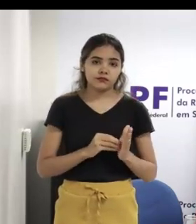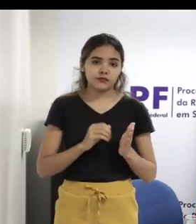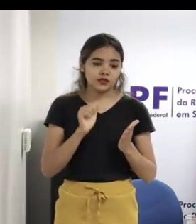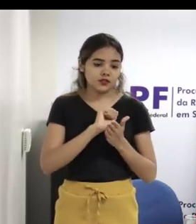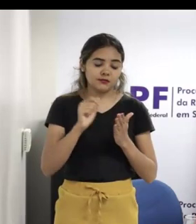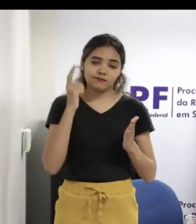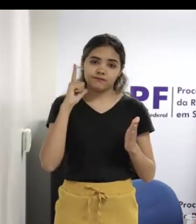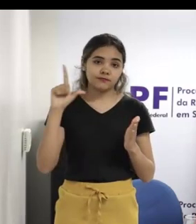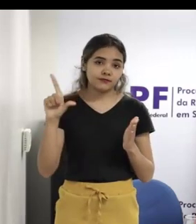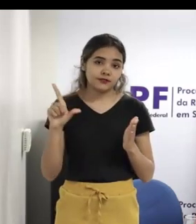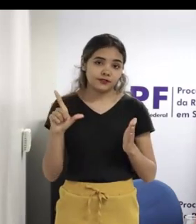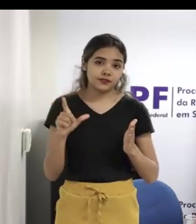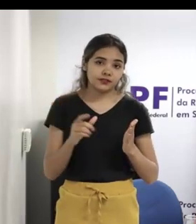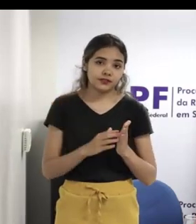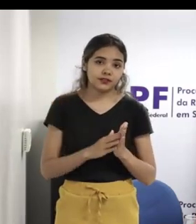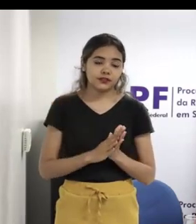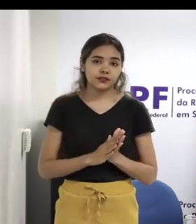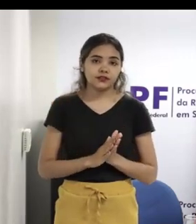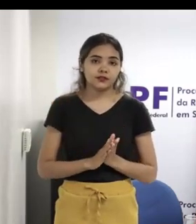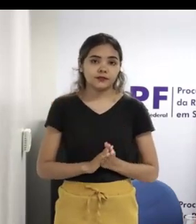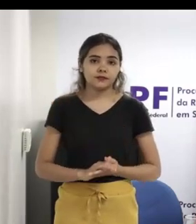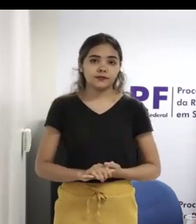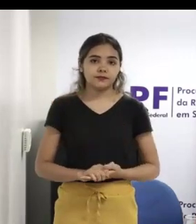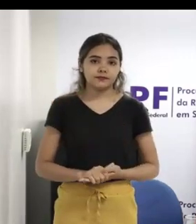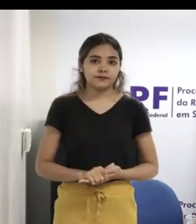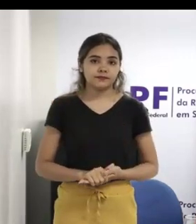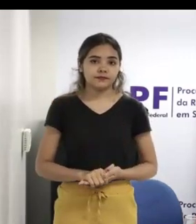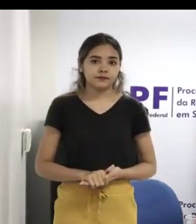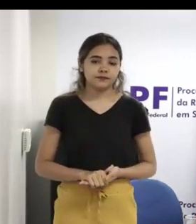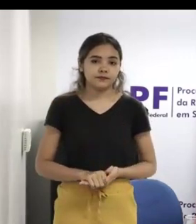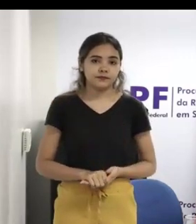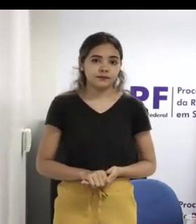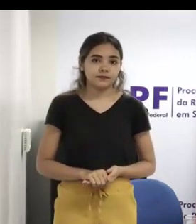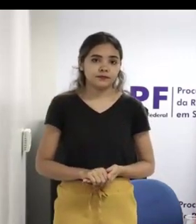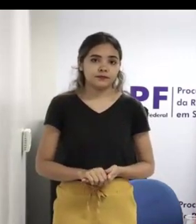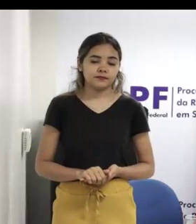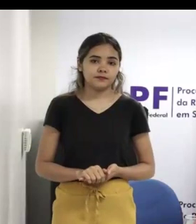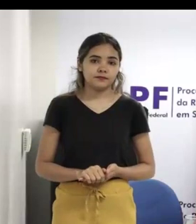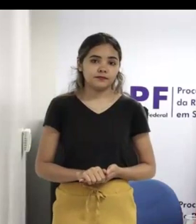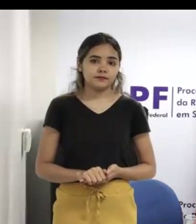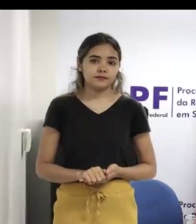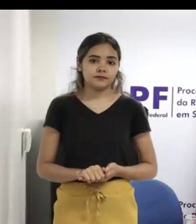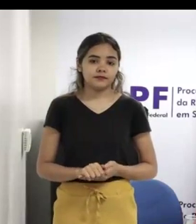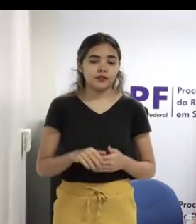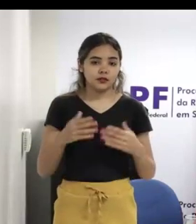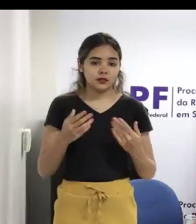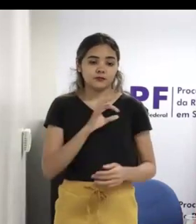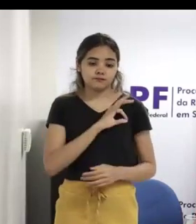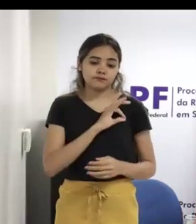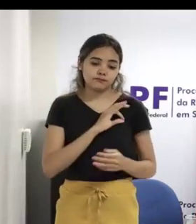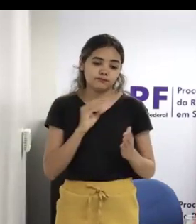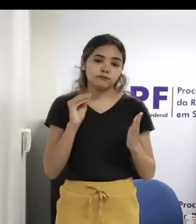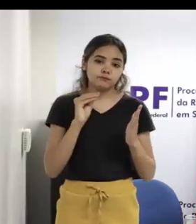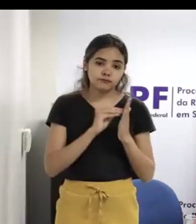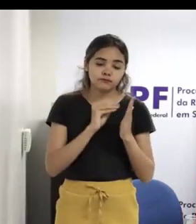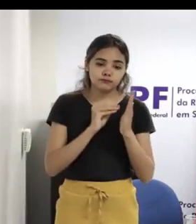houver a quebra Pode não estar Lar mais mas com que já veio da Notícia ela já vai est preservada com a gente e a gente consegue através das medidas